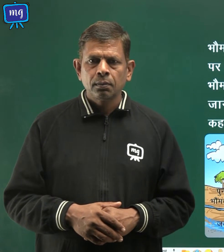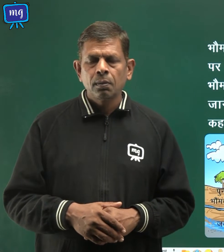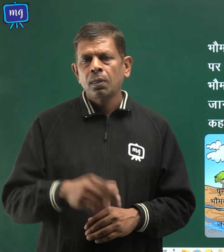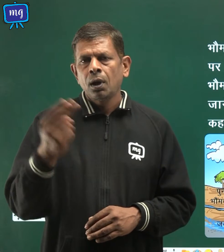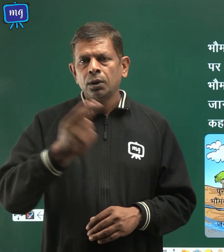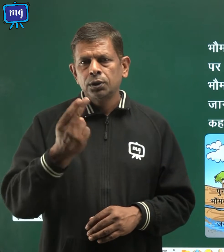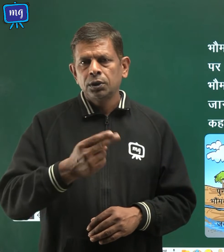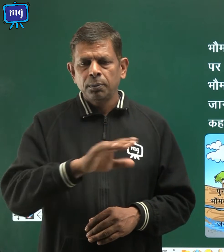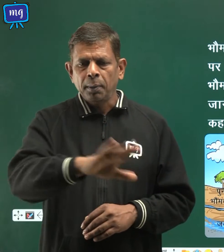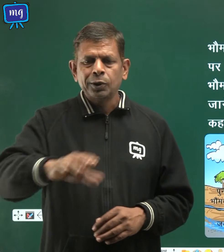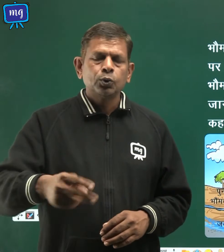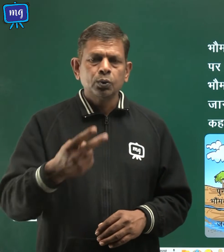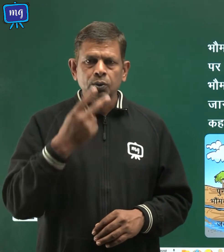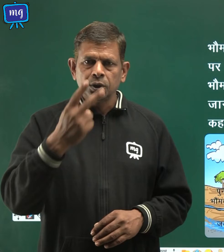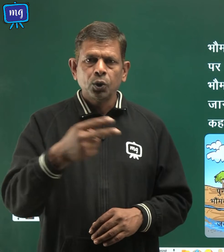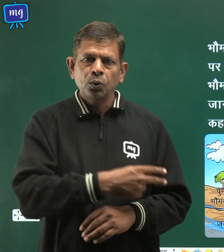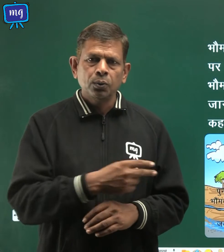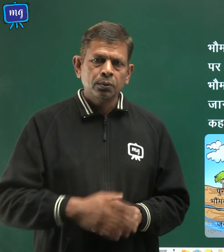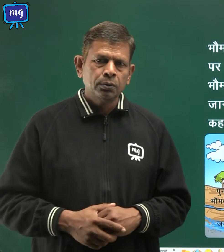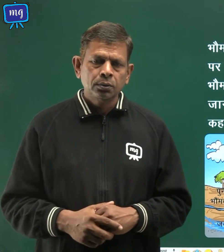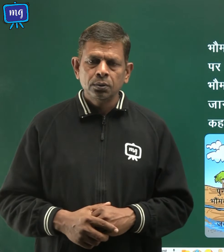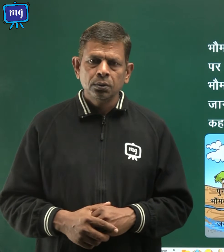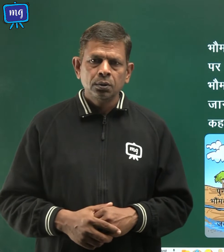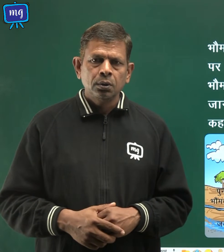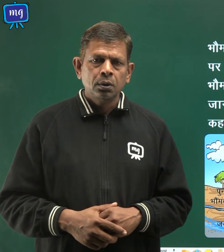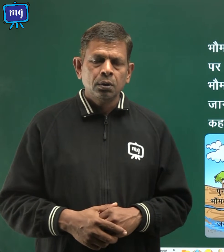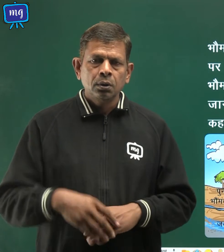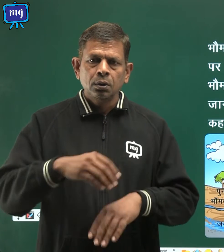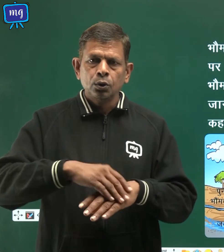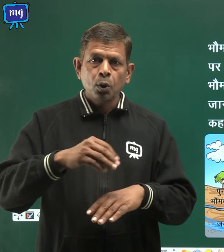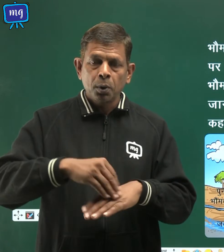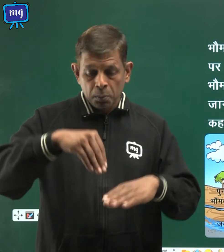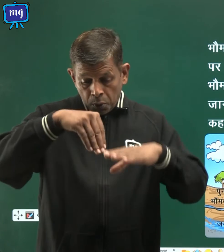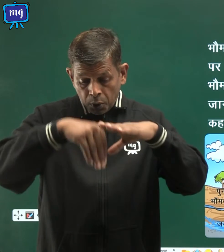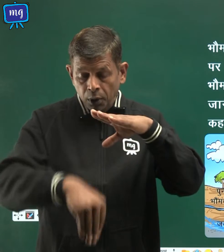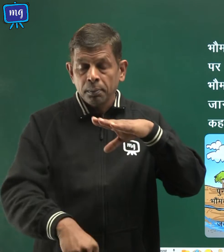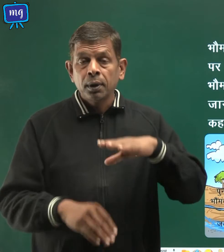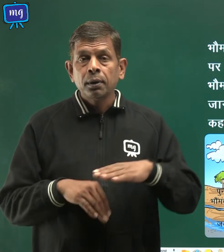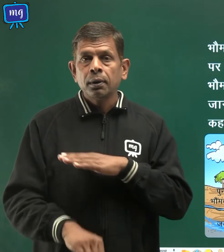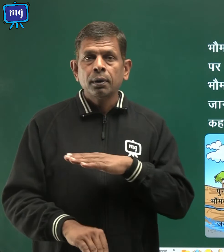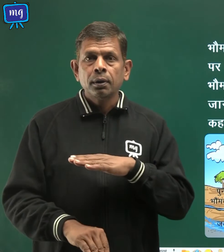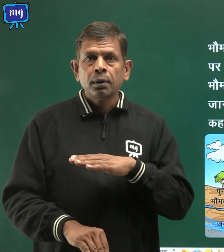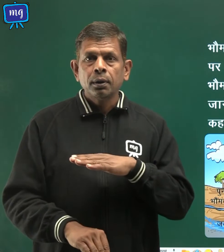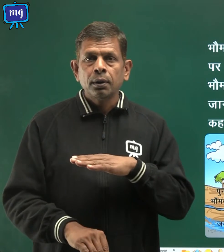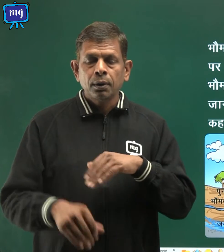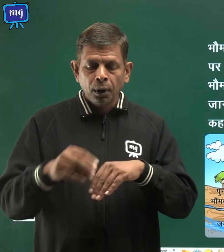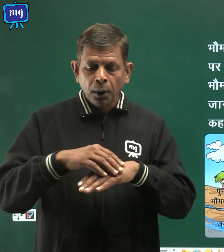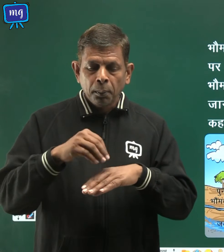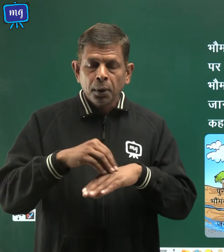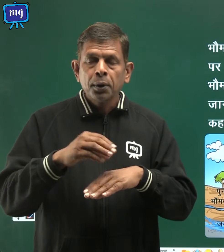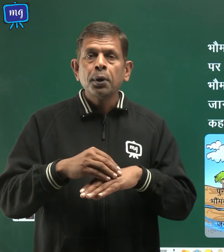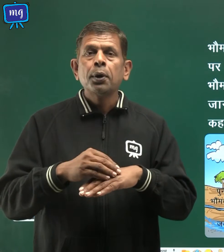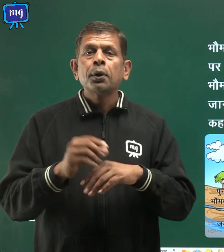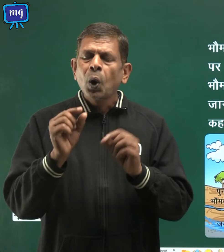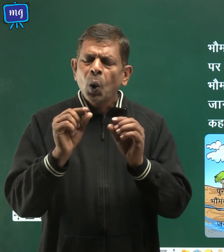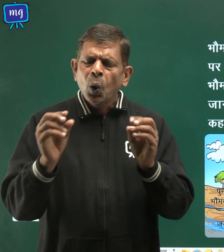चित्र में बच्चों देखो, जमीन में गहराई में मिट्टी के कणों के